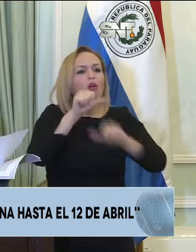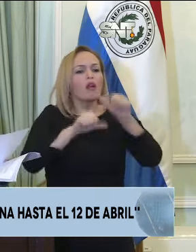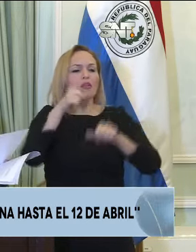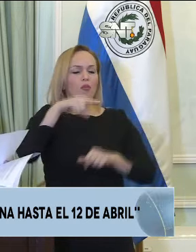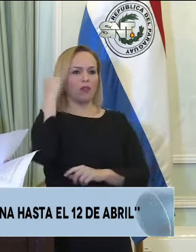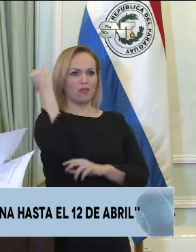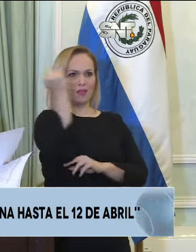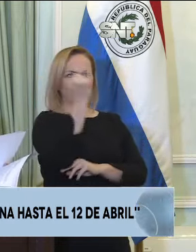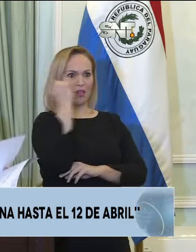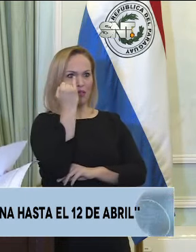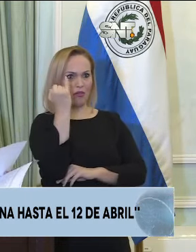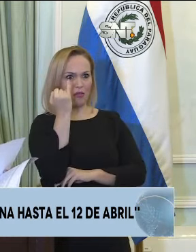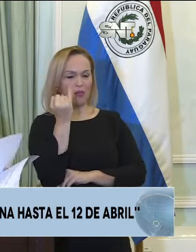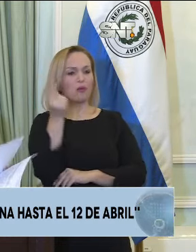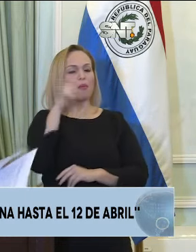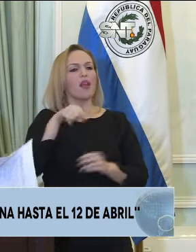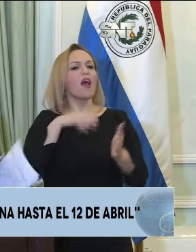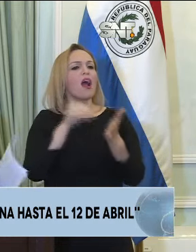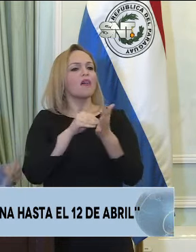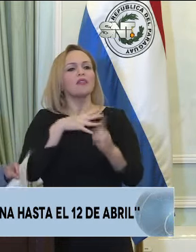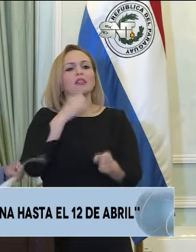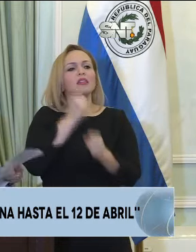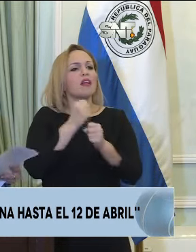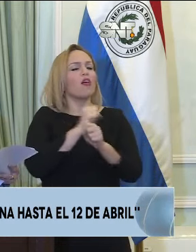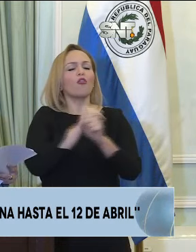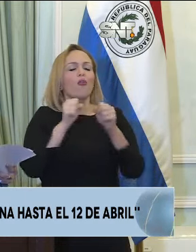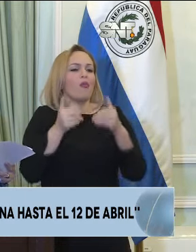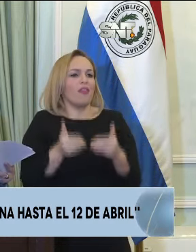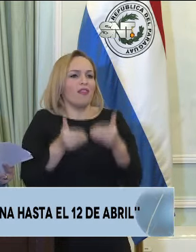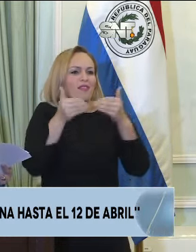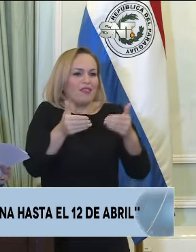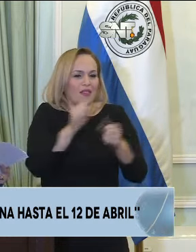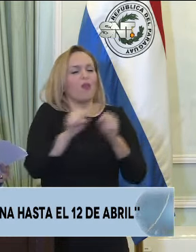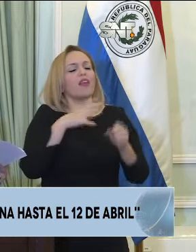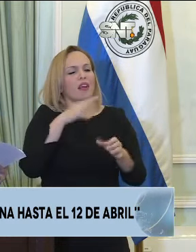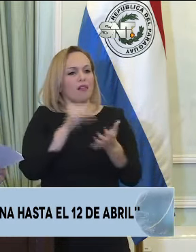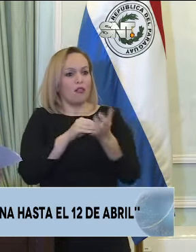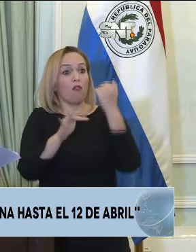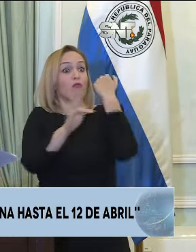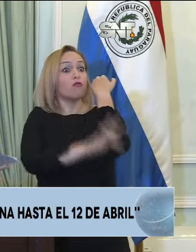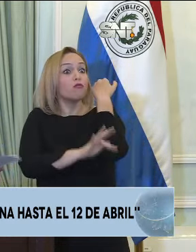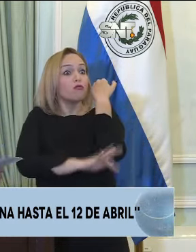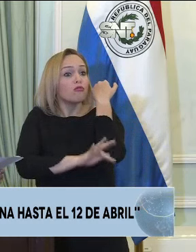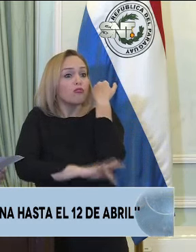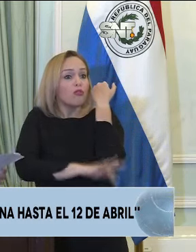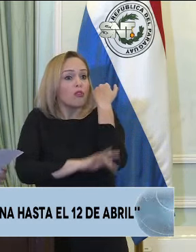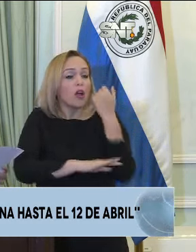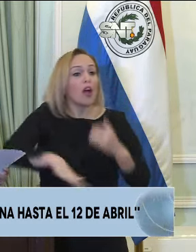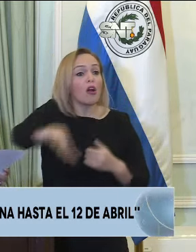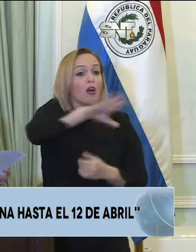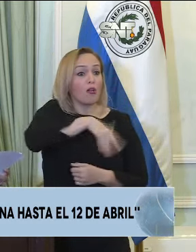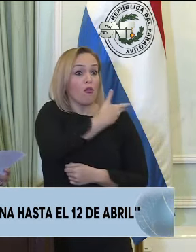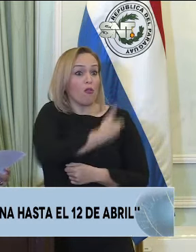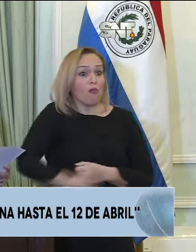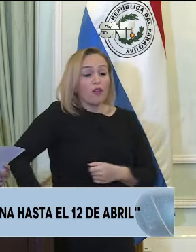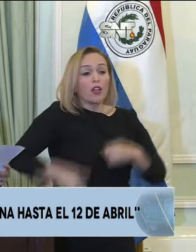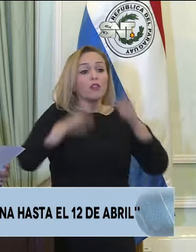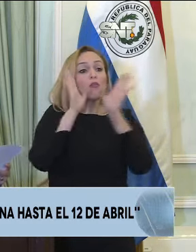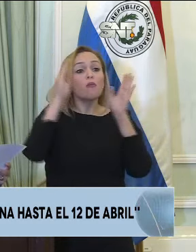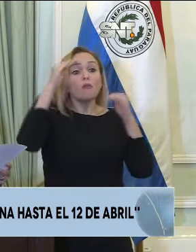internacionales para el ejercicio de sus funciones impostergables, funcionarios y trabajadores y del sector público y privado